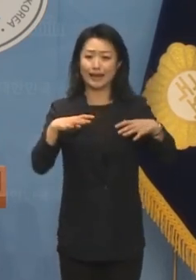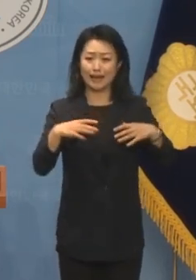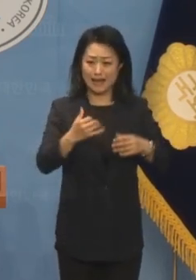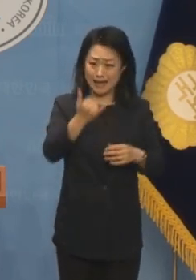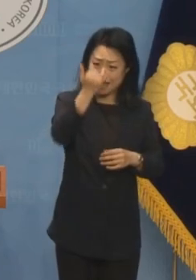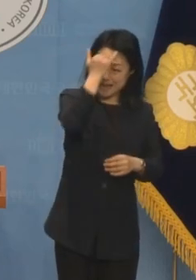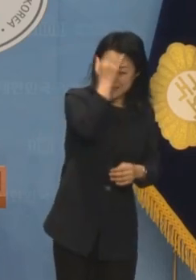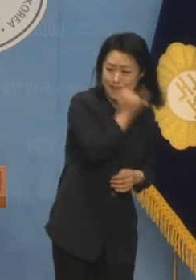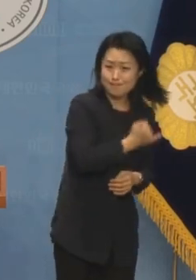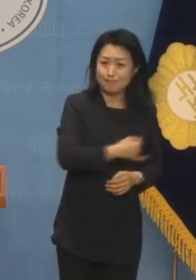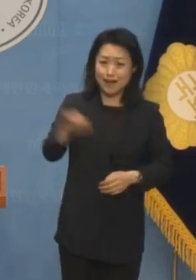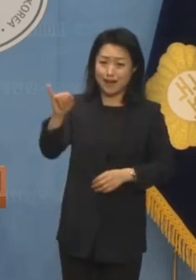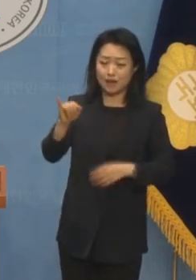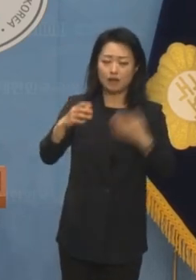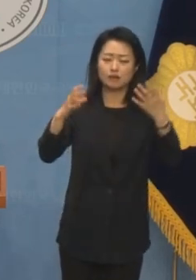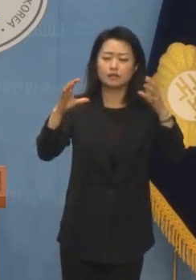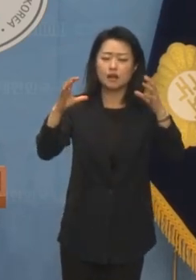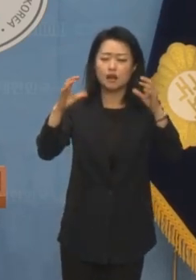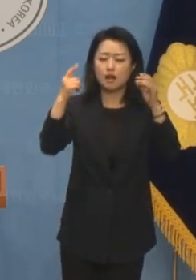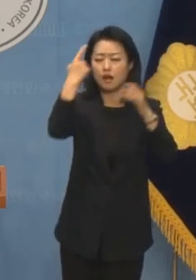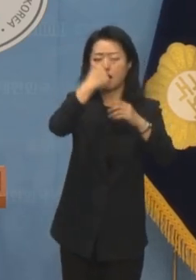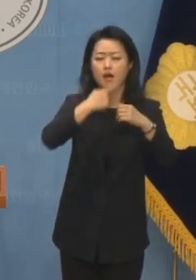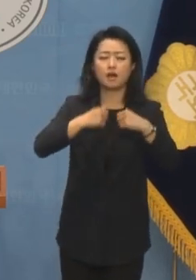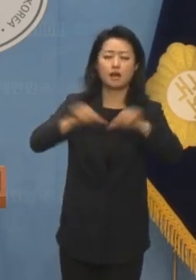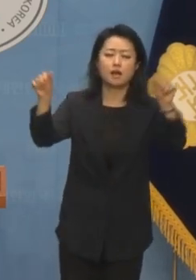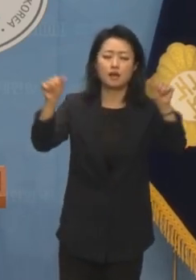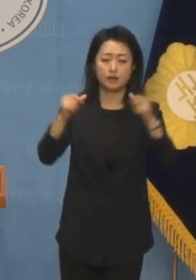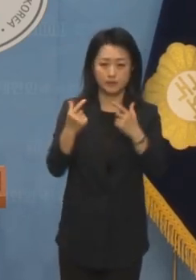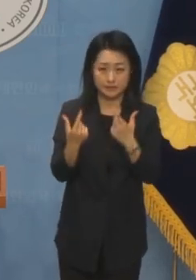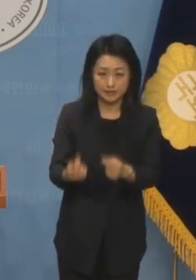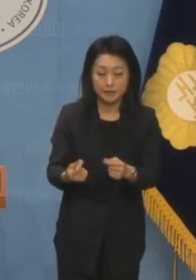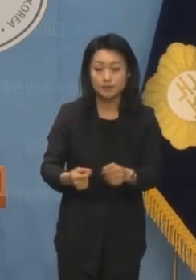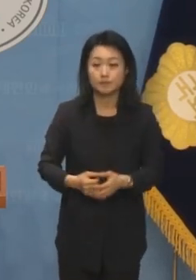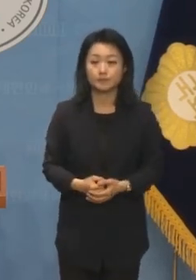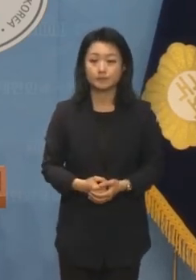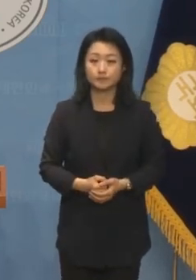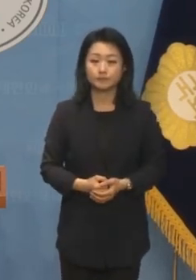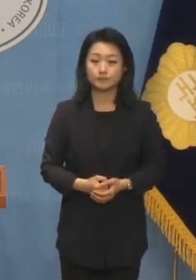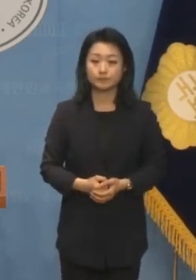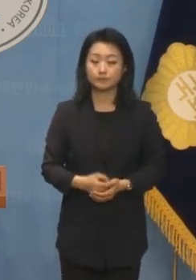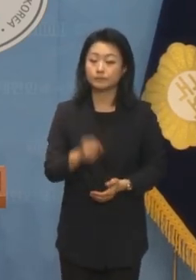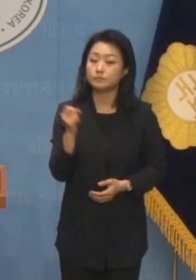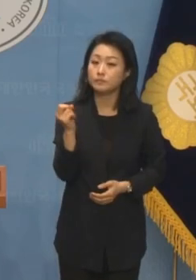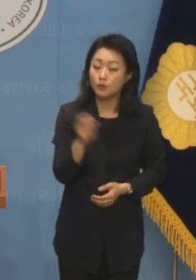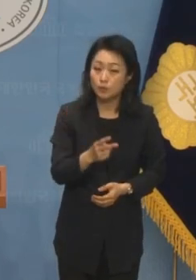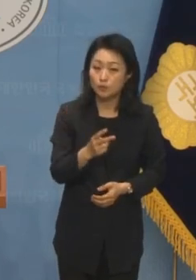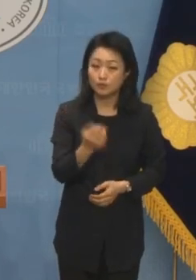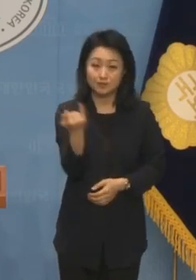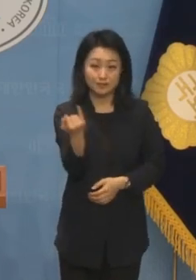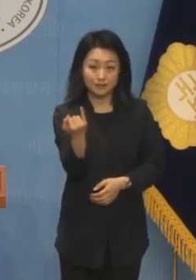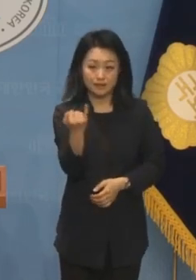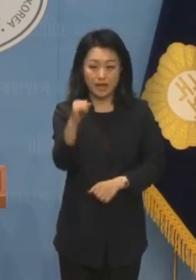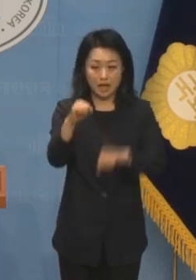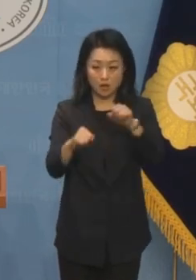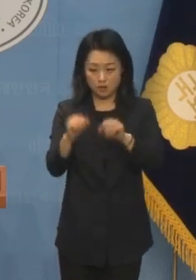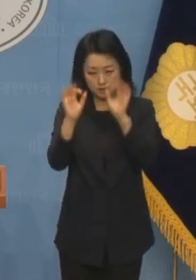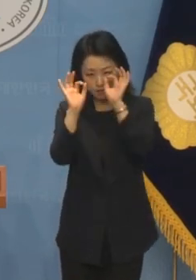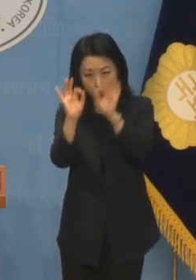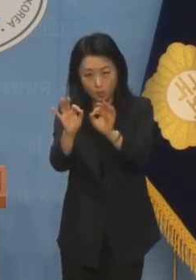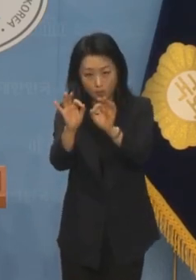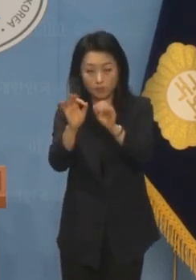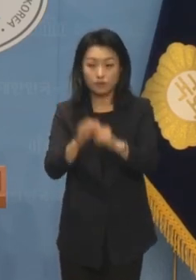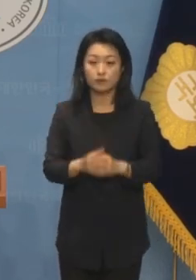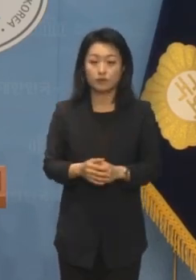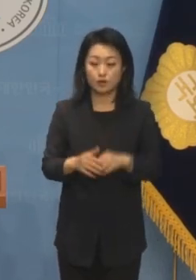결례를 넘어 나라를 망신시킨 것 아니겠습니까? 또한 이러한 김 여사의 행위는